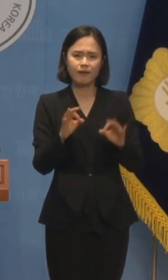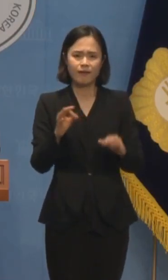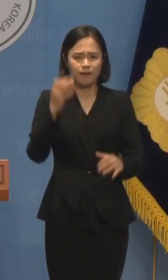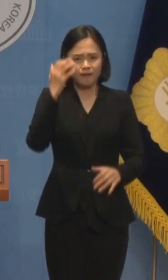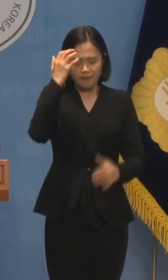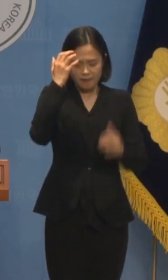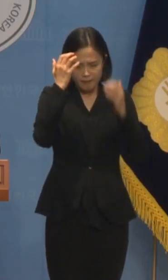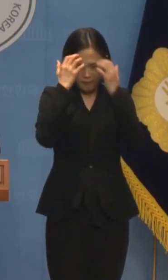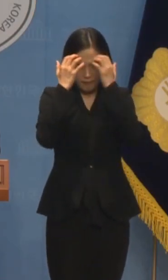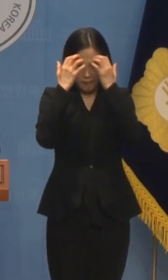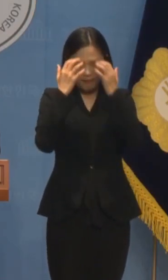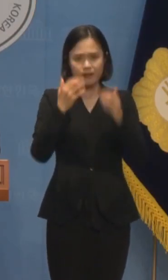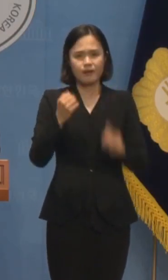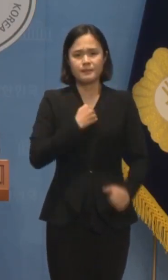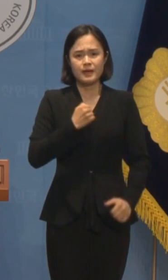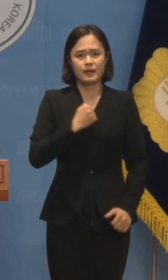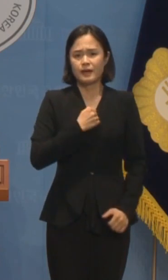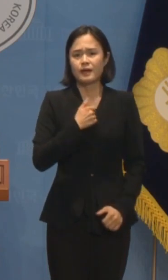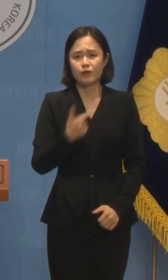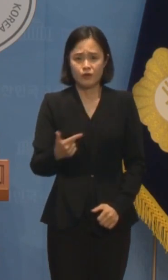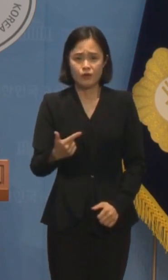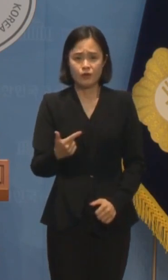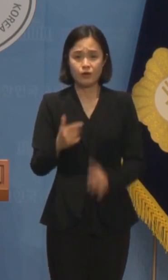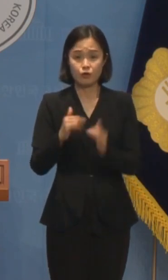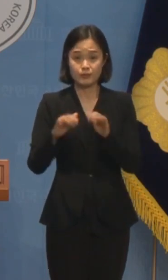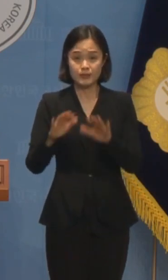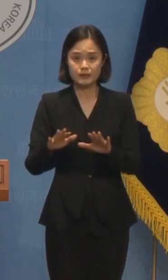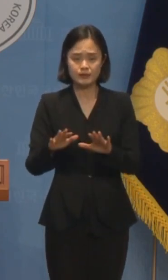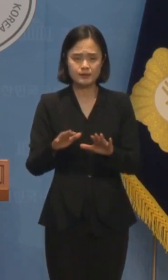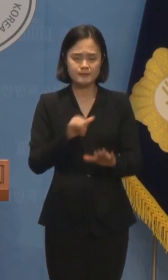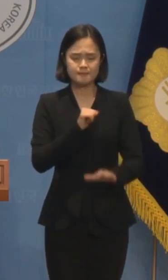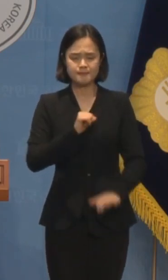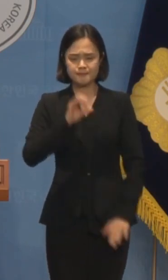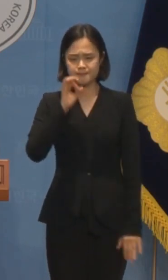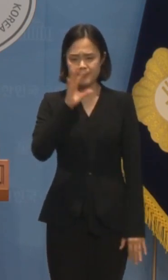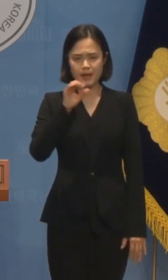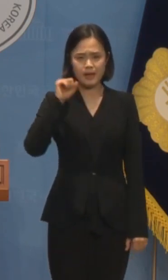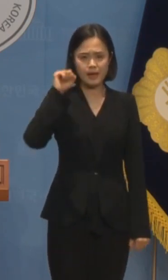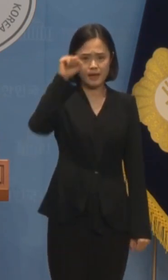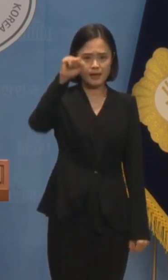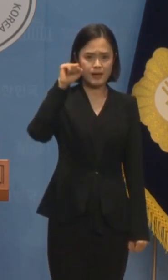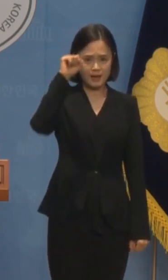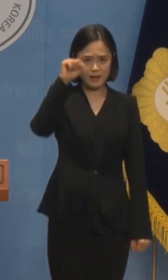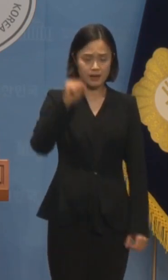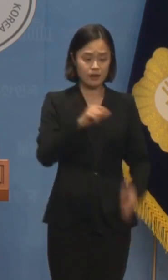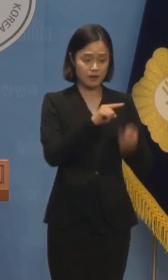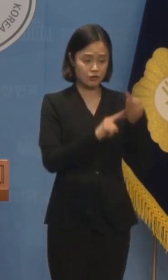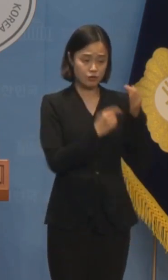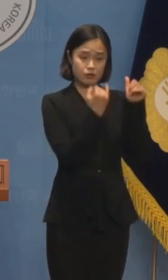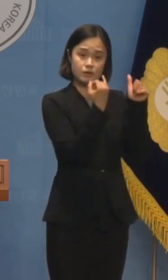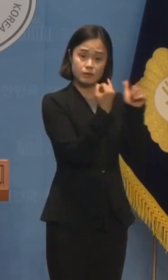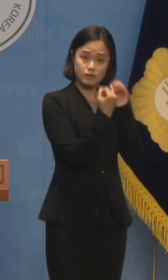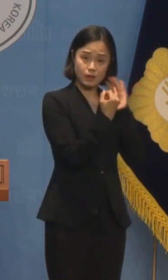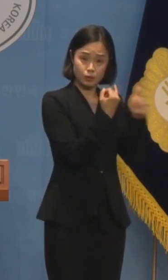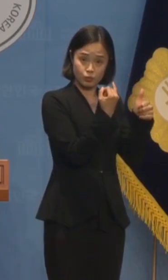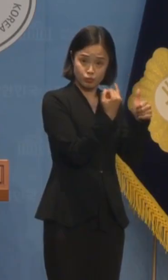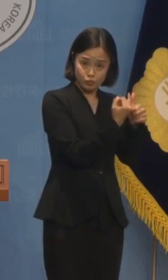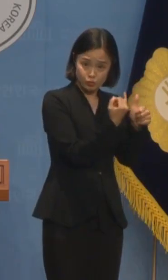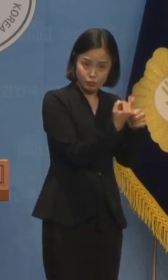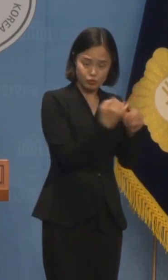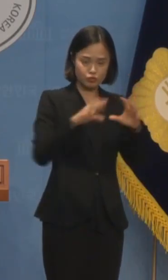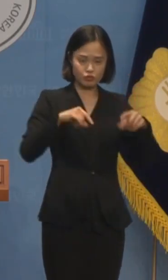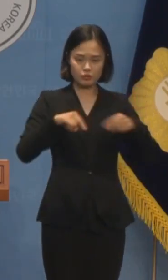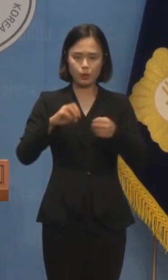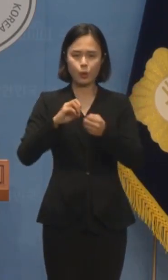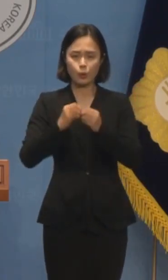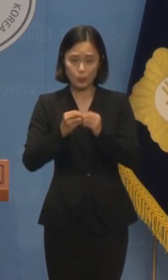분노한 국민들께서 이제 행동에 나서고 있습니다. 윤석열 대통령 부부의 국정농단에 대한 국민적